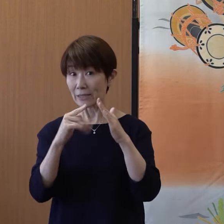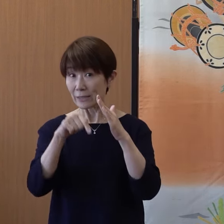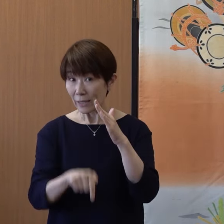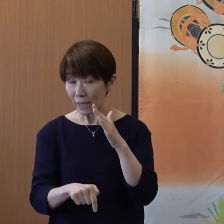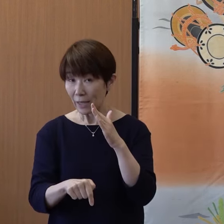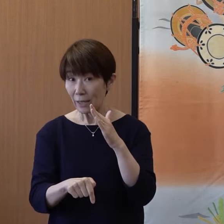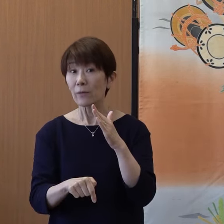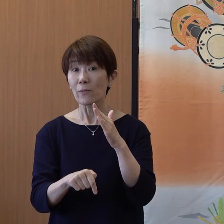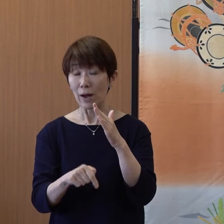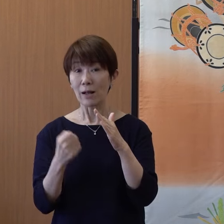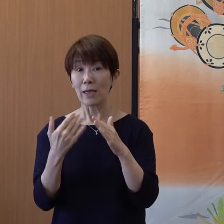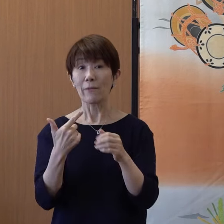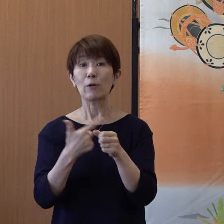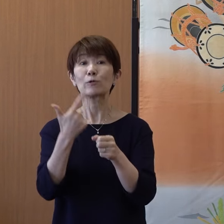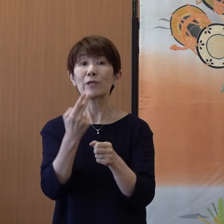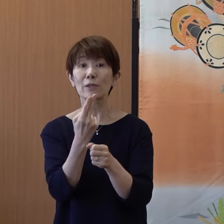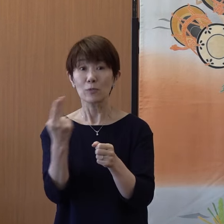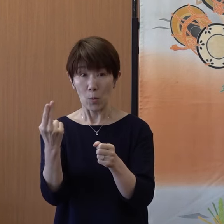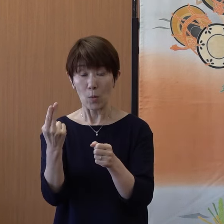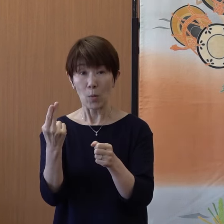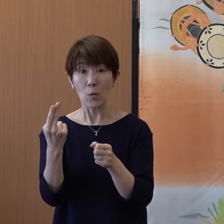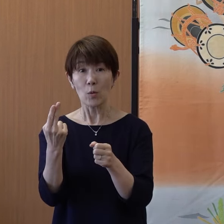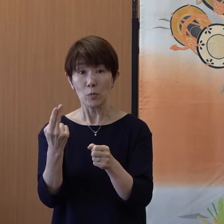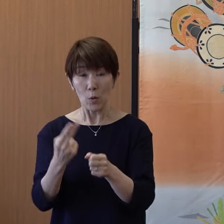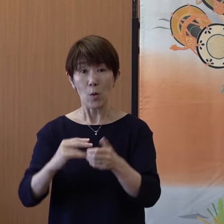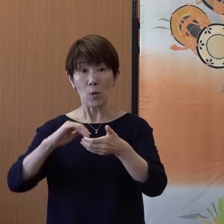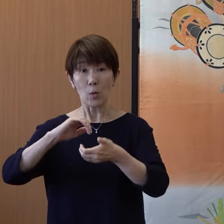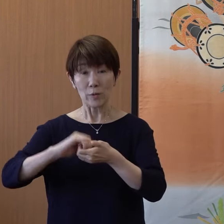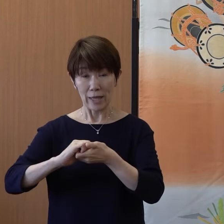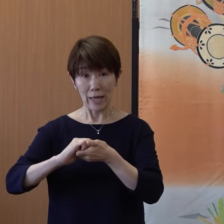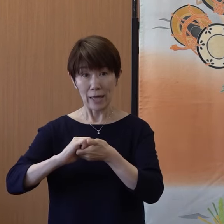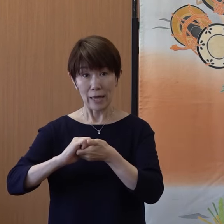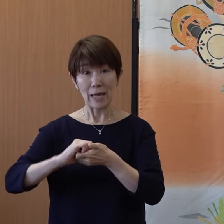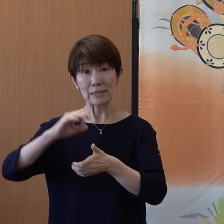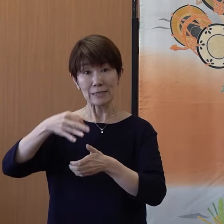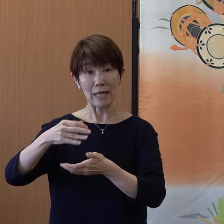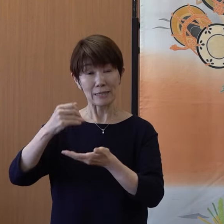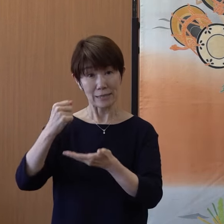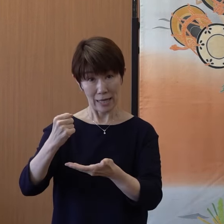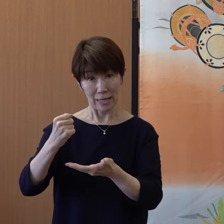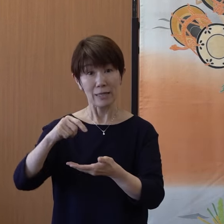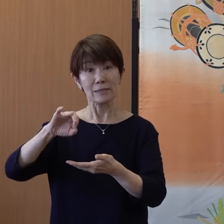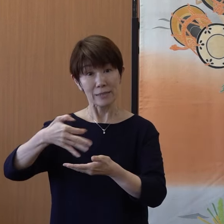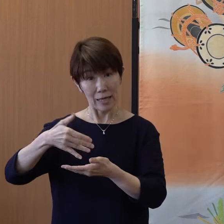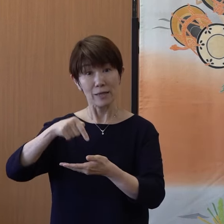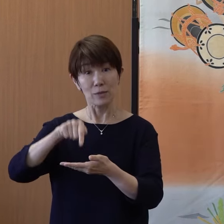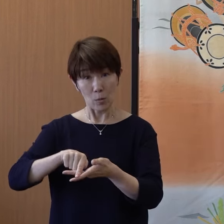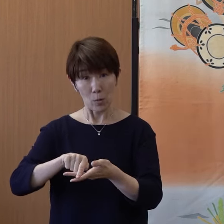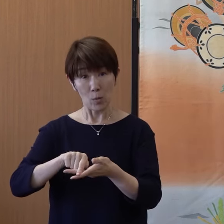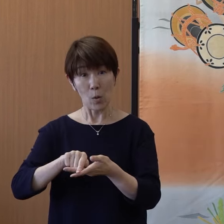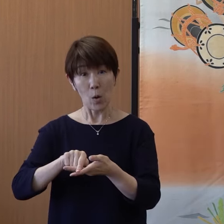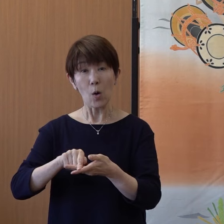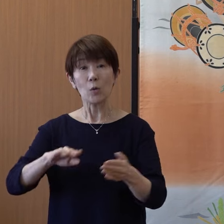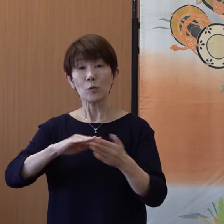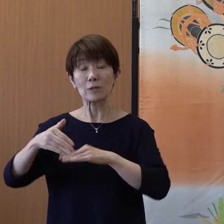年度の固定資産税都市計画税を減免することといたしました。減免申